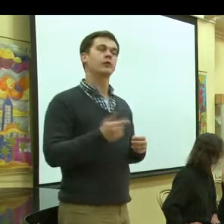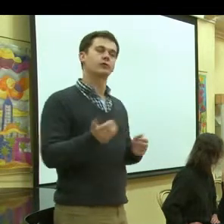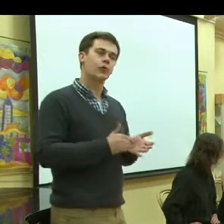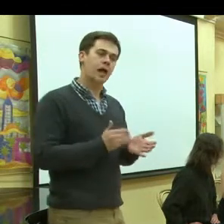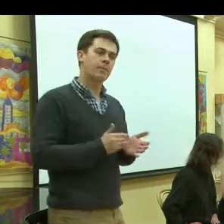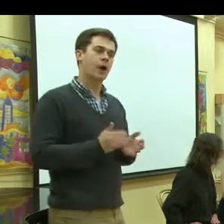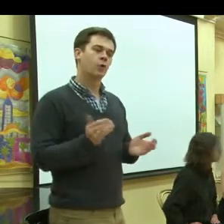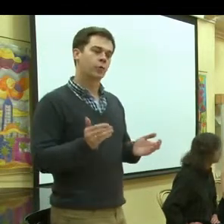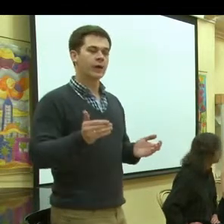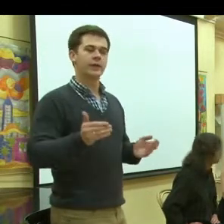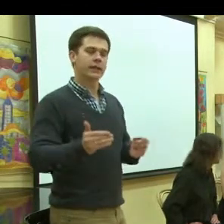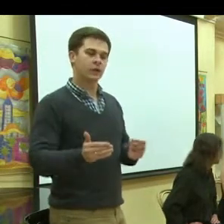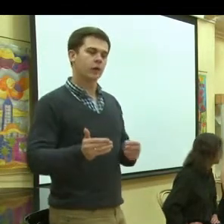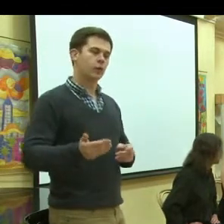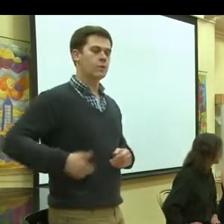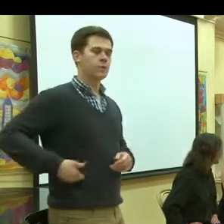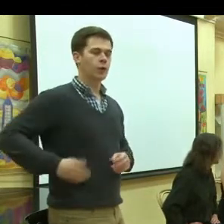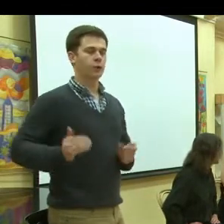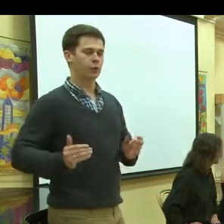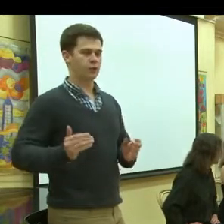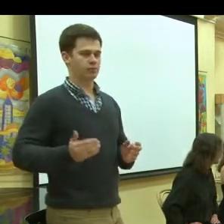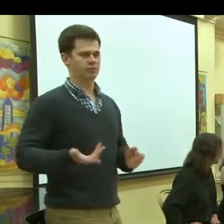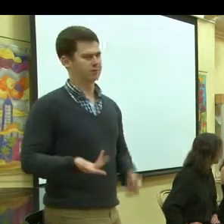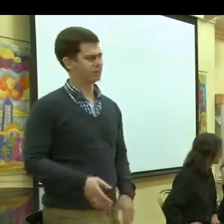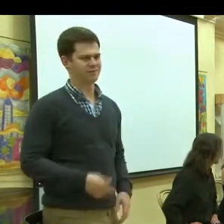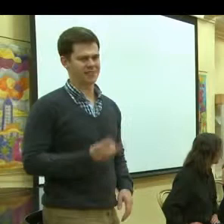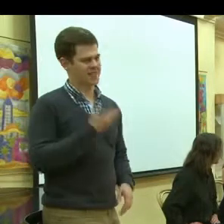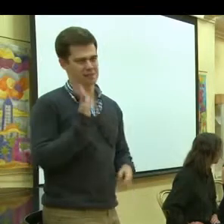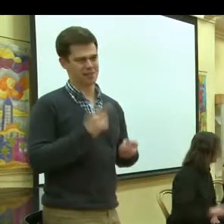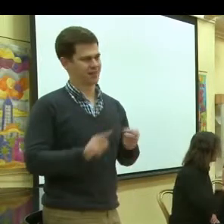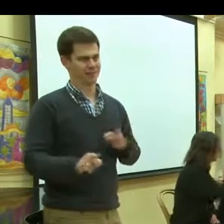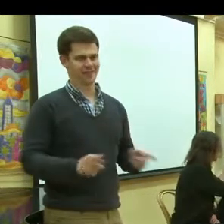takie zaszufladkowane, tak? A to są właśnie takie ruchy płynne